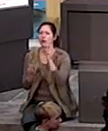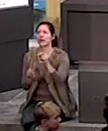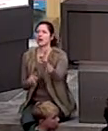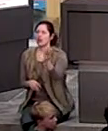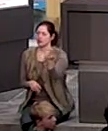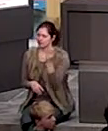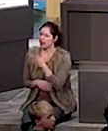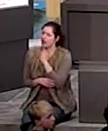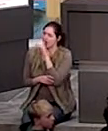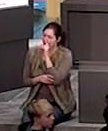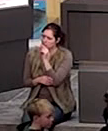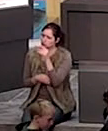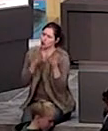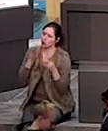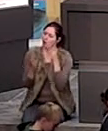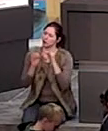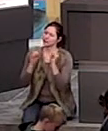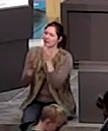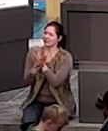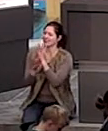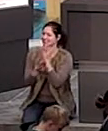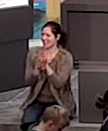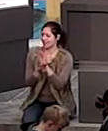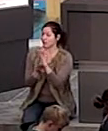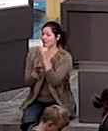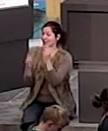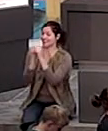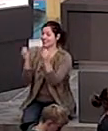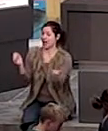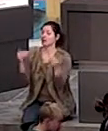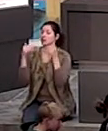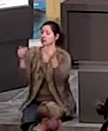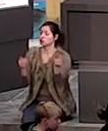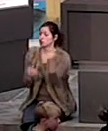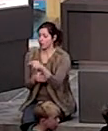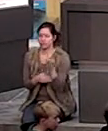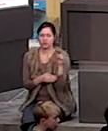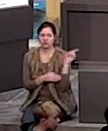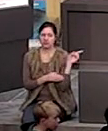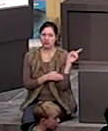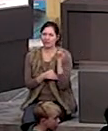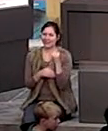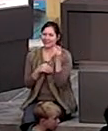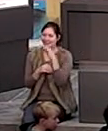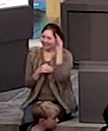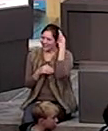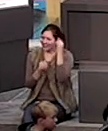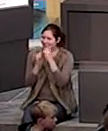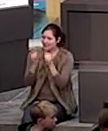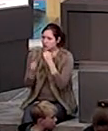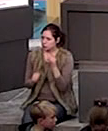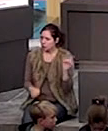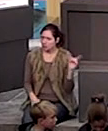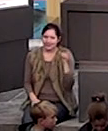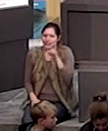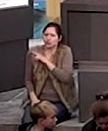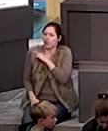Als robots les kunnen geven, in welk jaar zouden ze dan komen? In welk leerjaar bedoel je? In welk gewoon